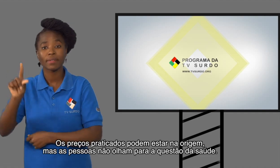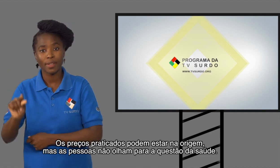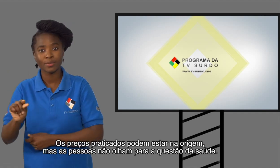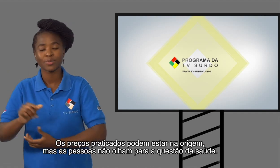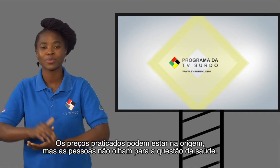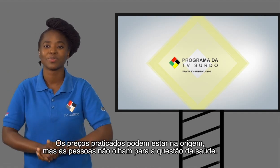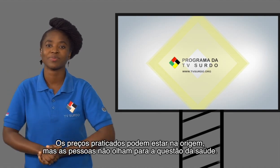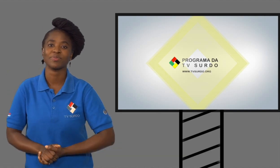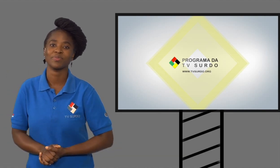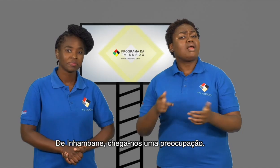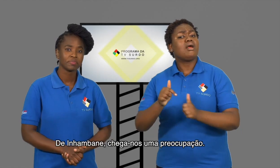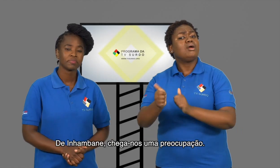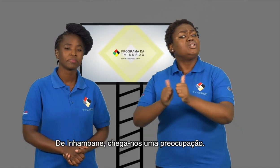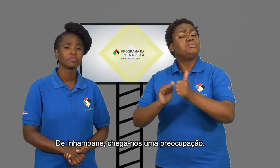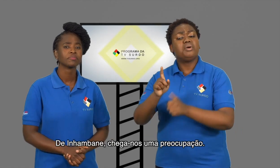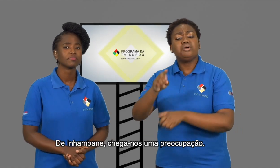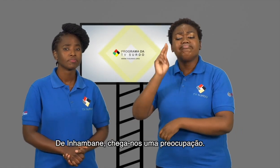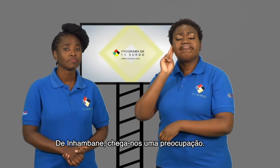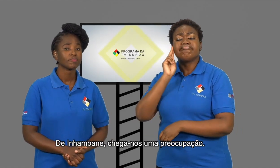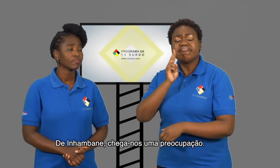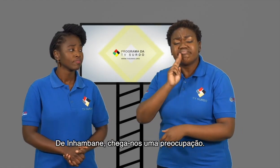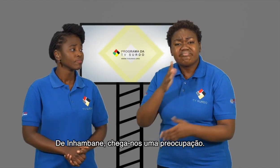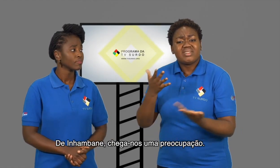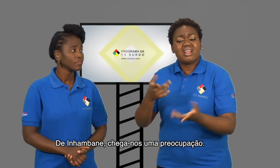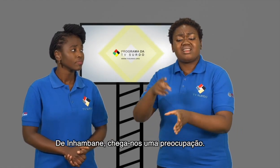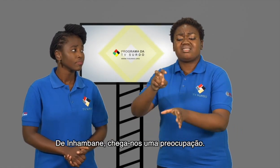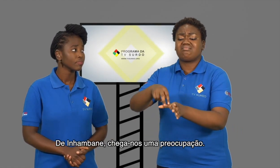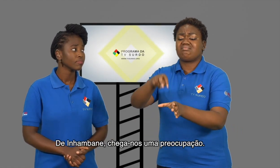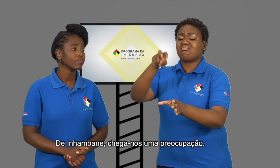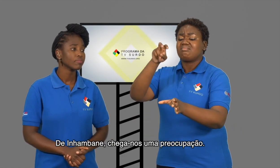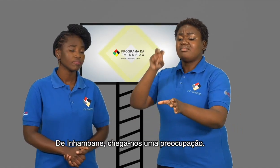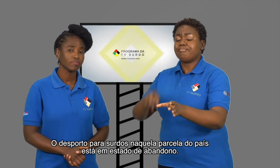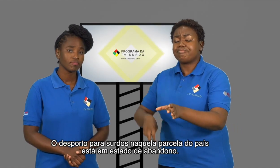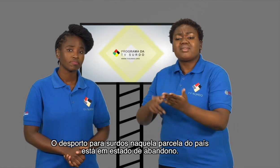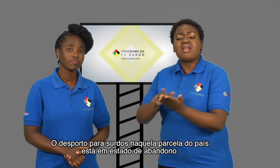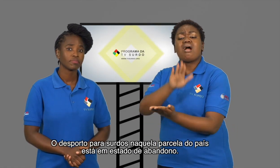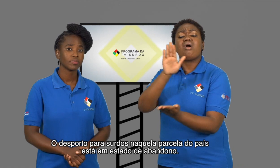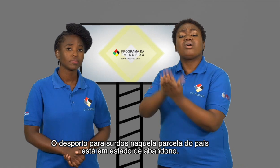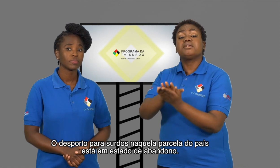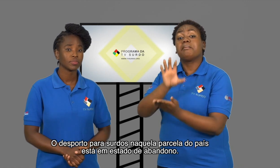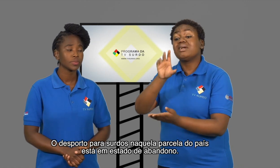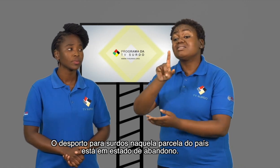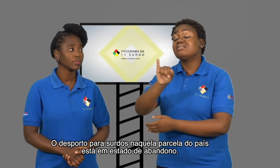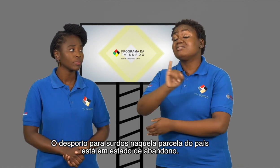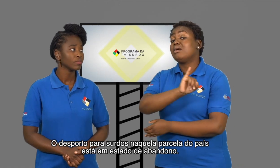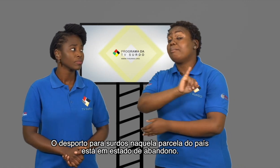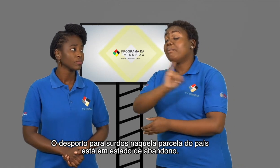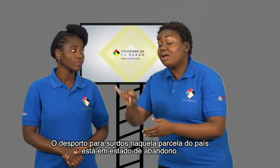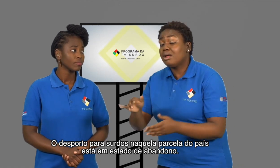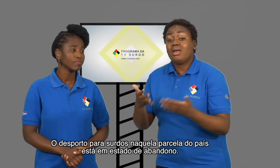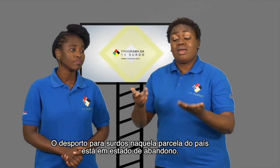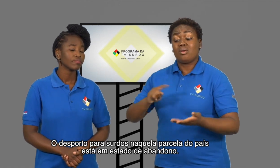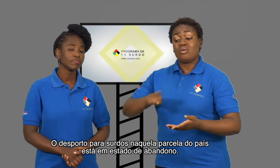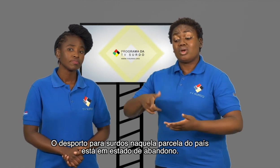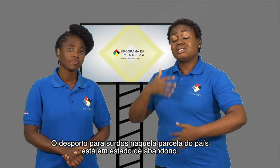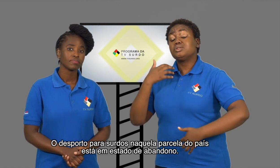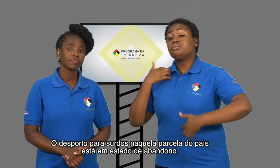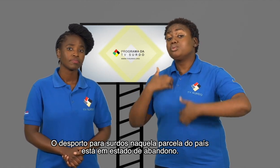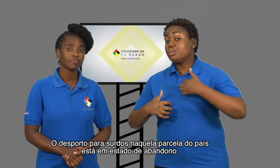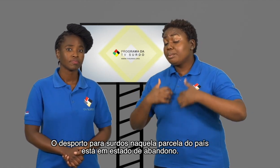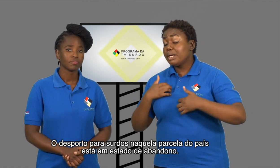saúde. De Inhamban, chega-nos uma preocupação. O desporto para surdos naquela parcela do